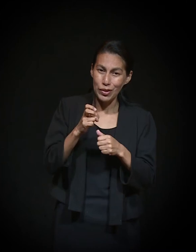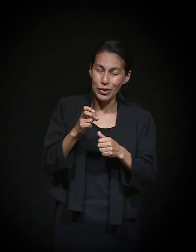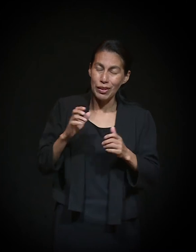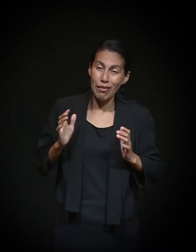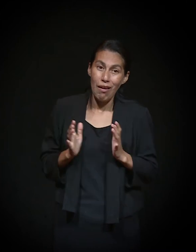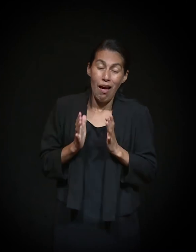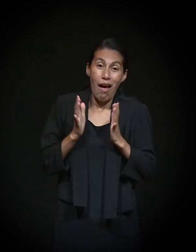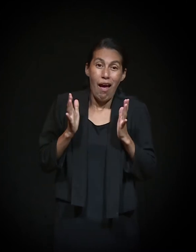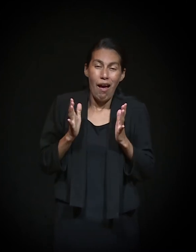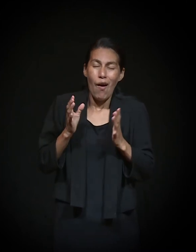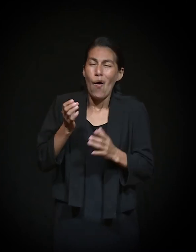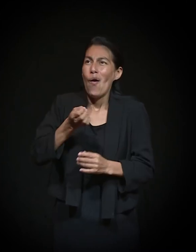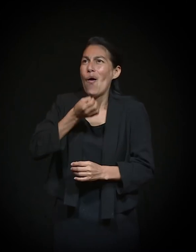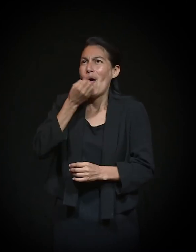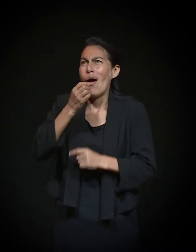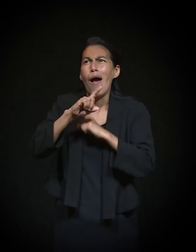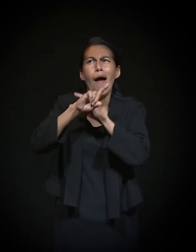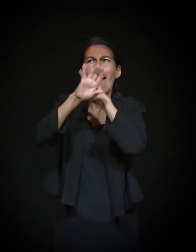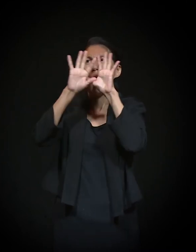también. Y dieron ver a los dos.